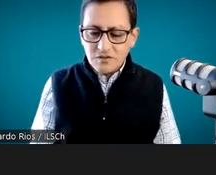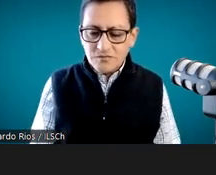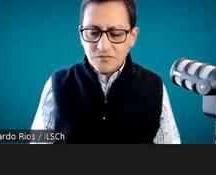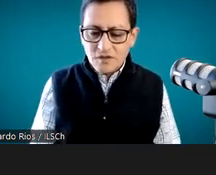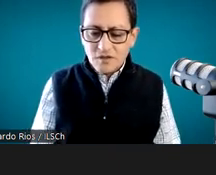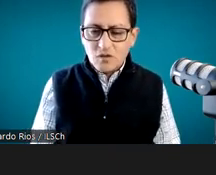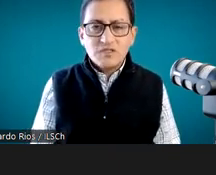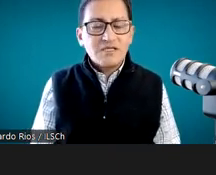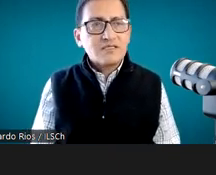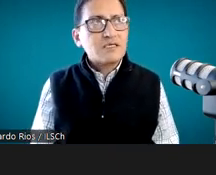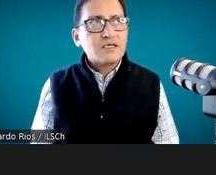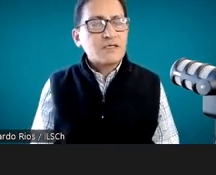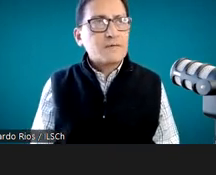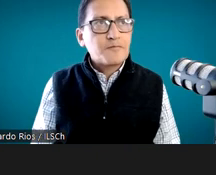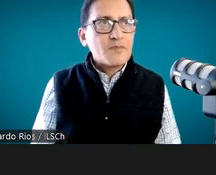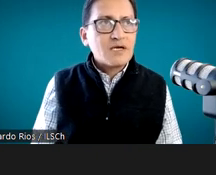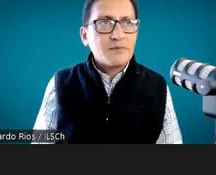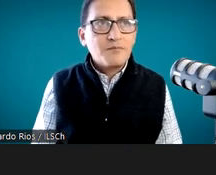¿y eso cómo se dice